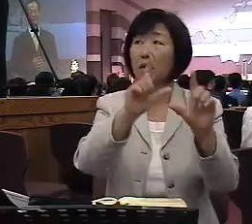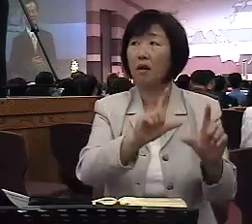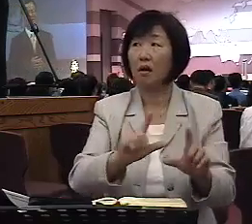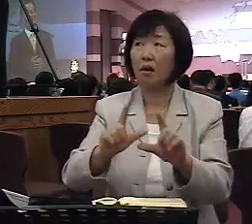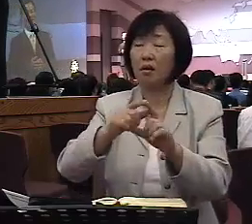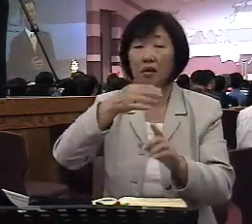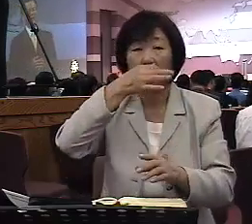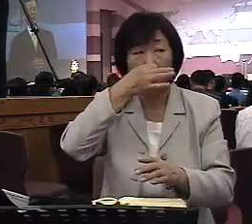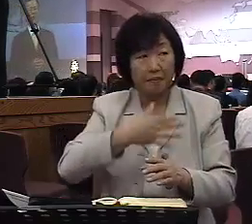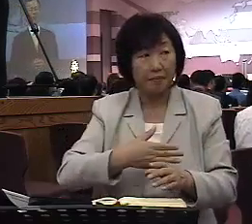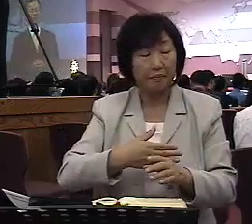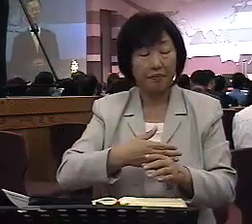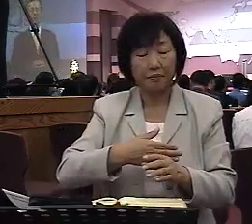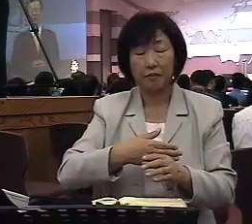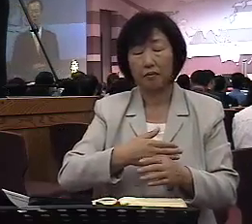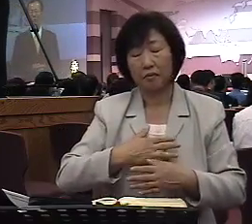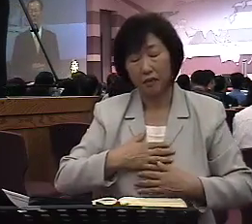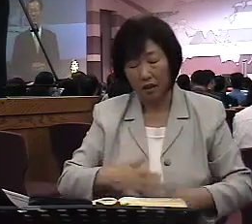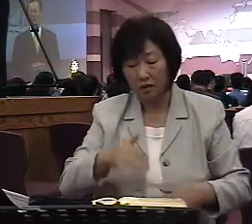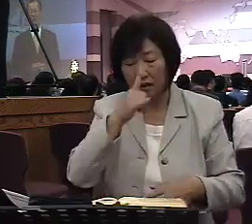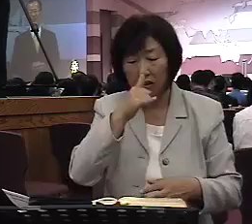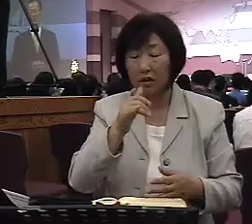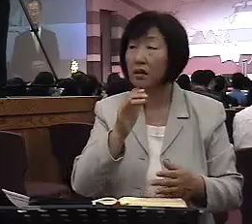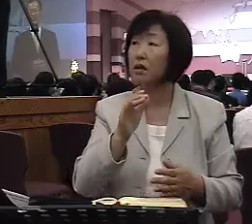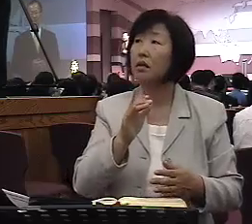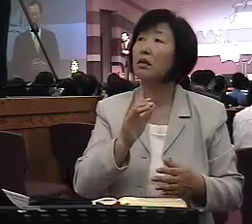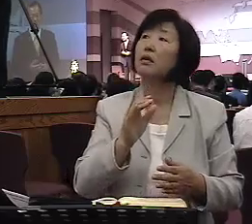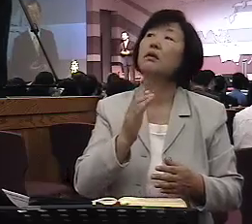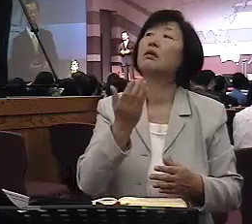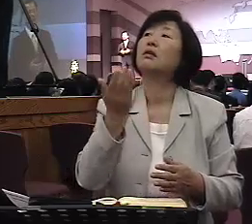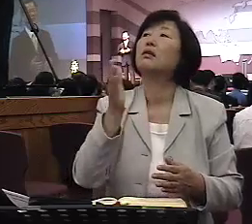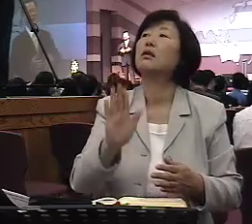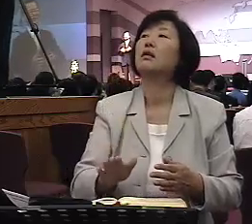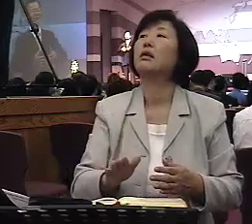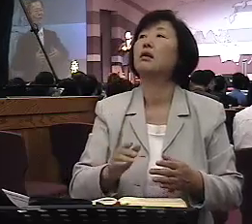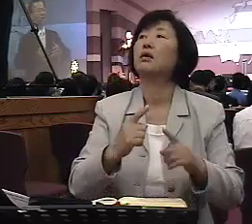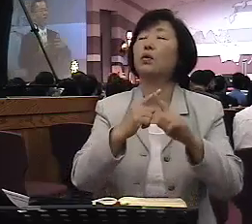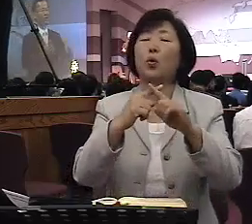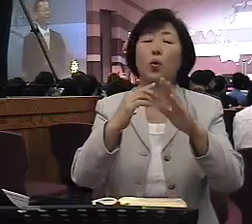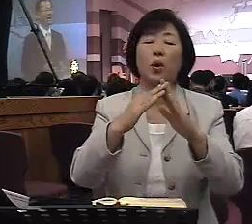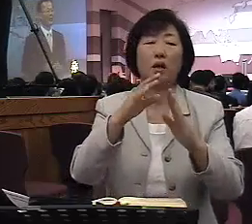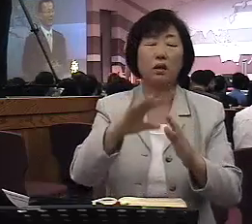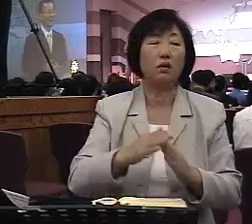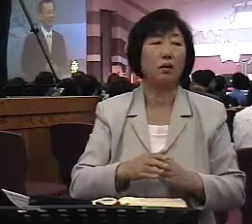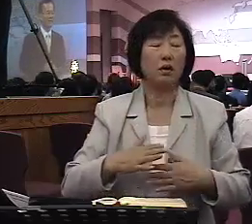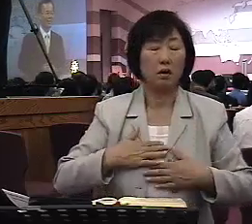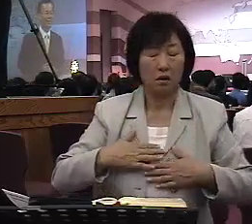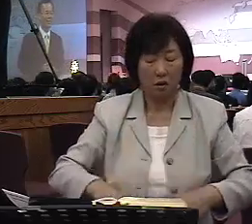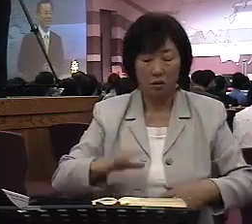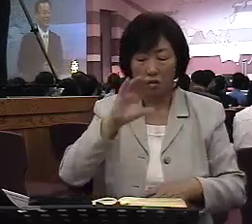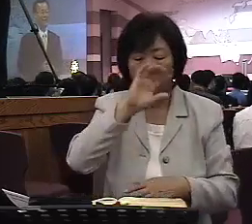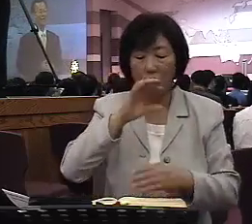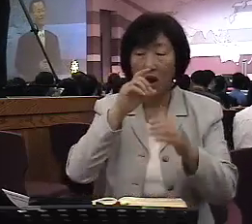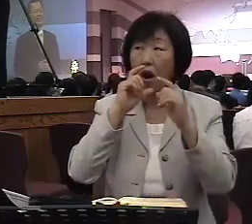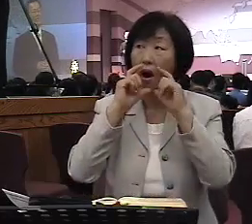힘들고 지쳐있는데 왜 교회에서도 이렇게 지치도록 훈련을 강조하는 것인가?